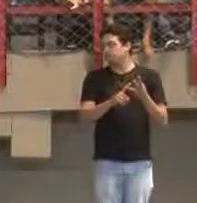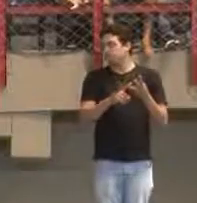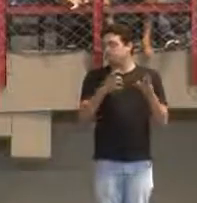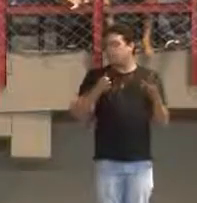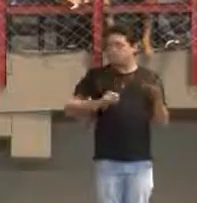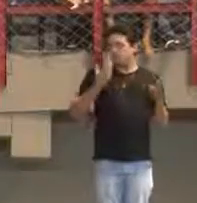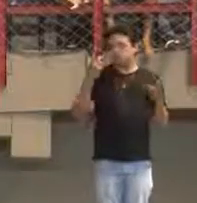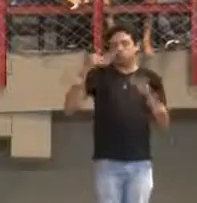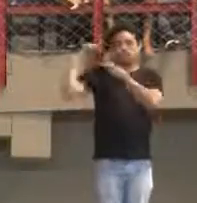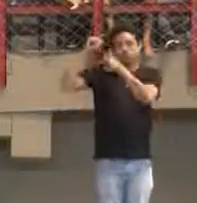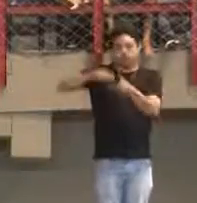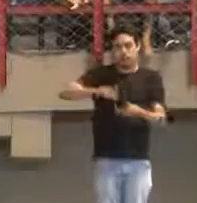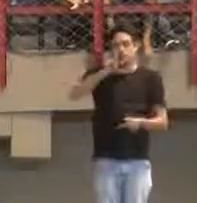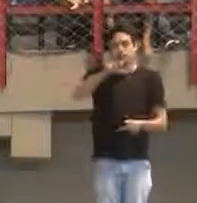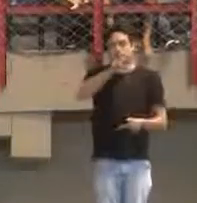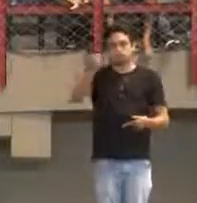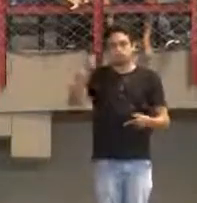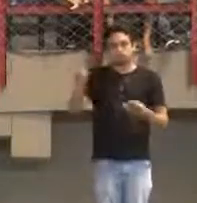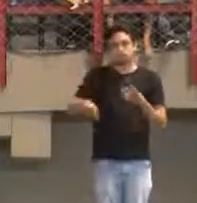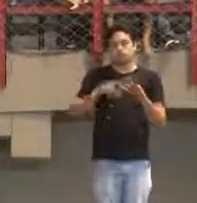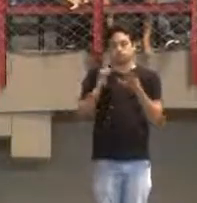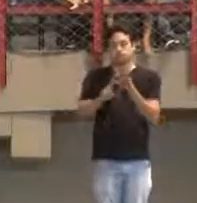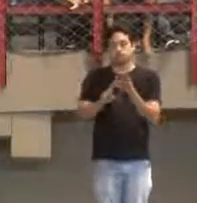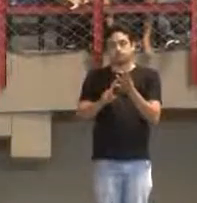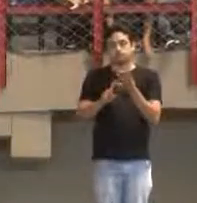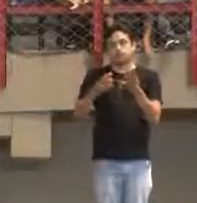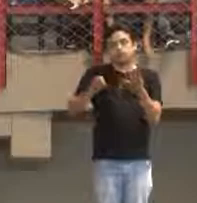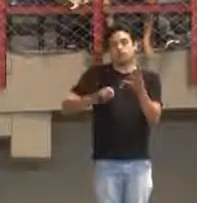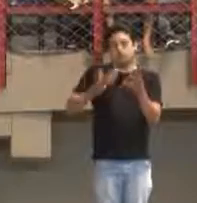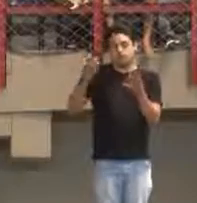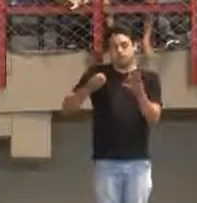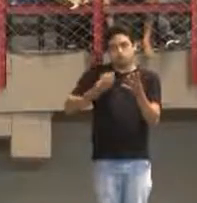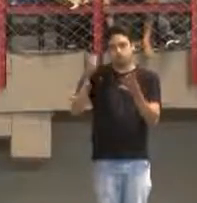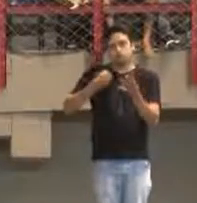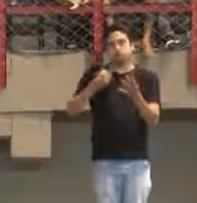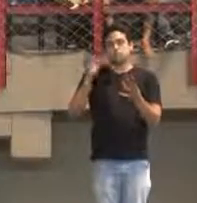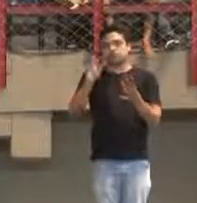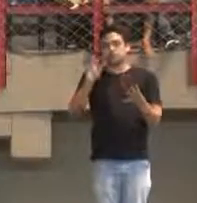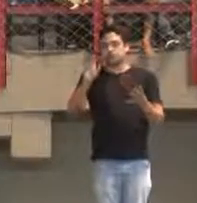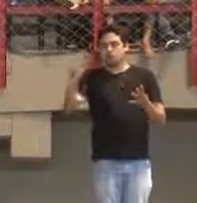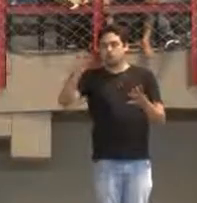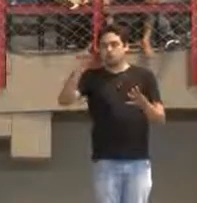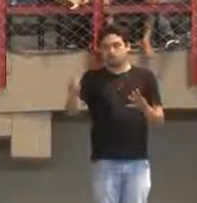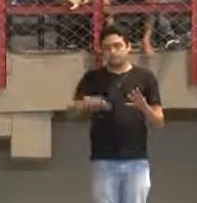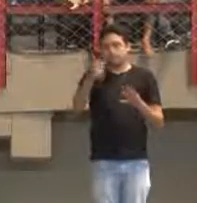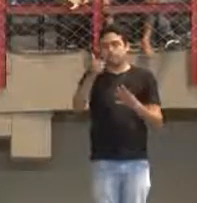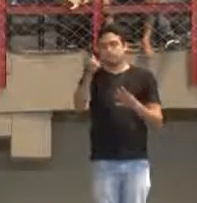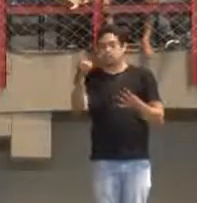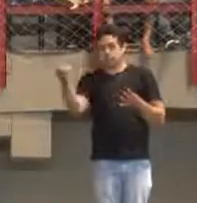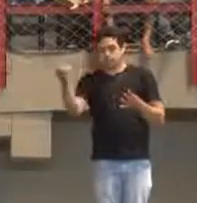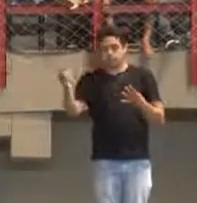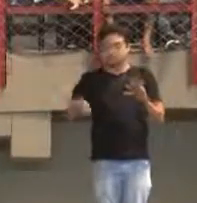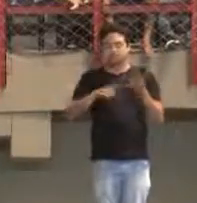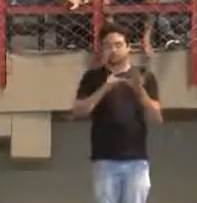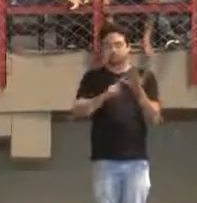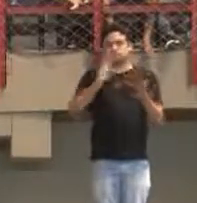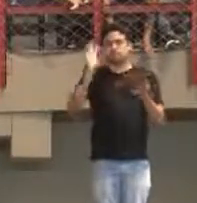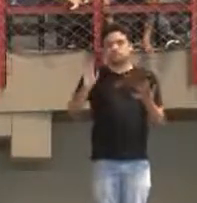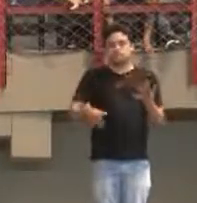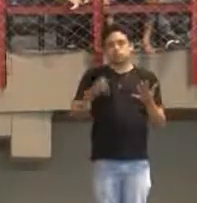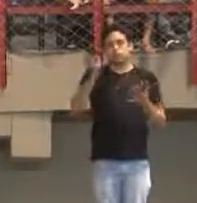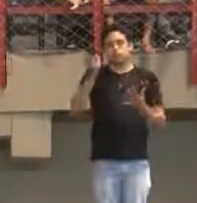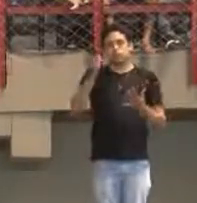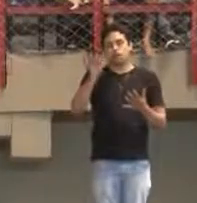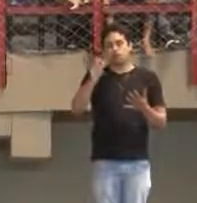poesia clássica 1500 poesia Barroca 1600 poesia